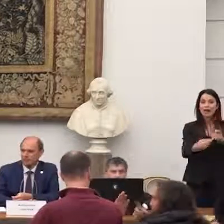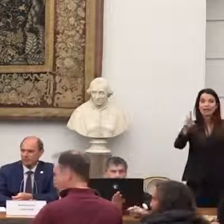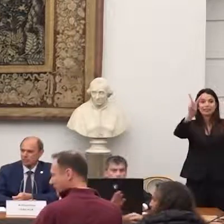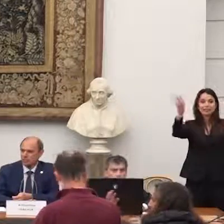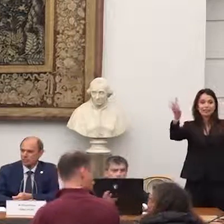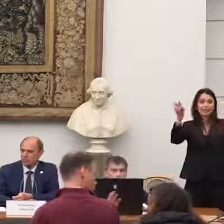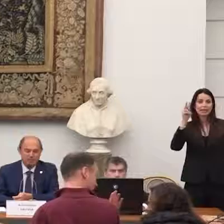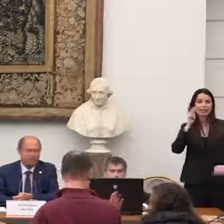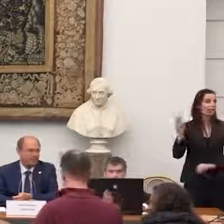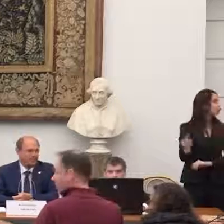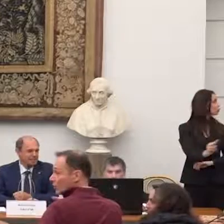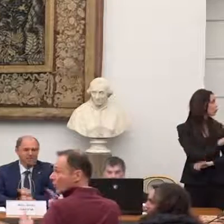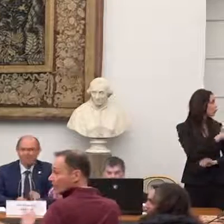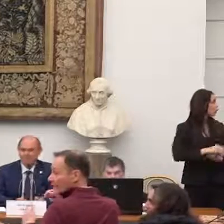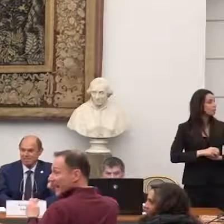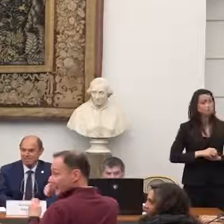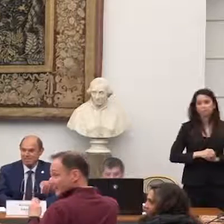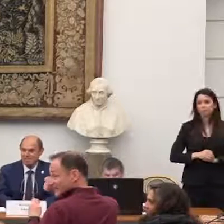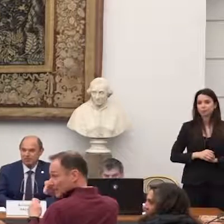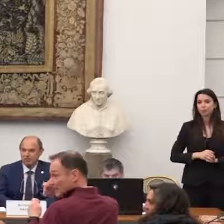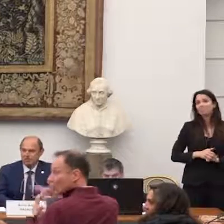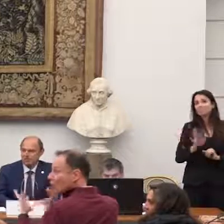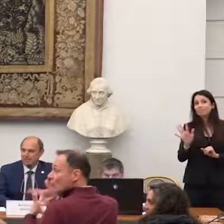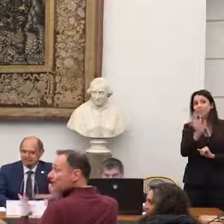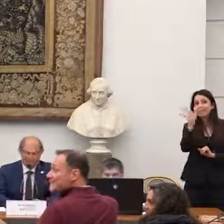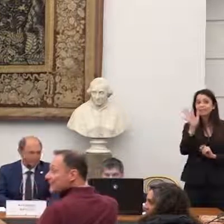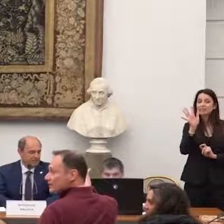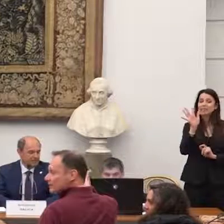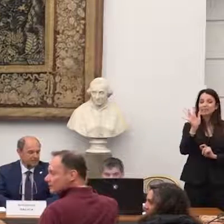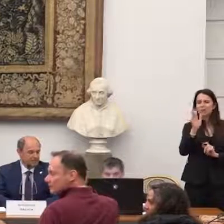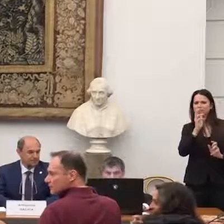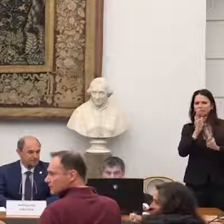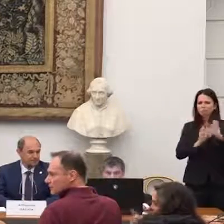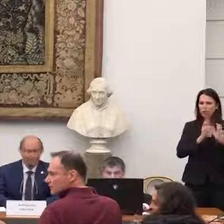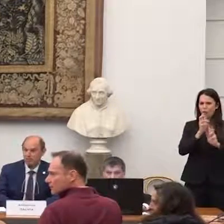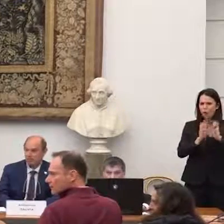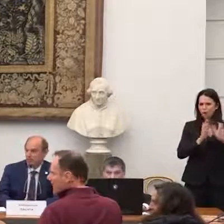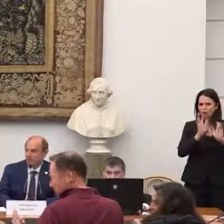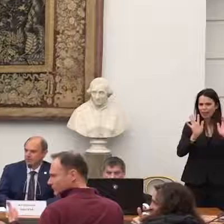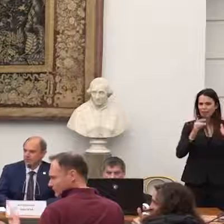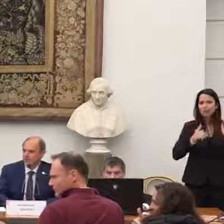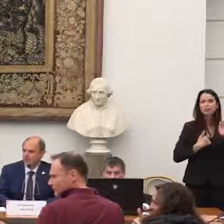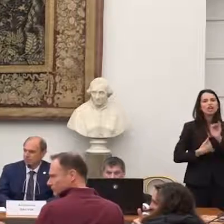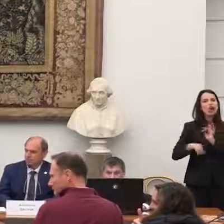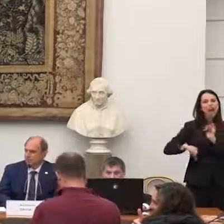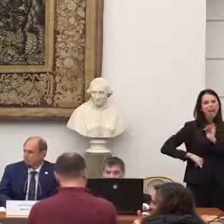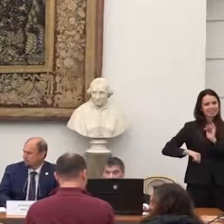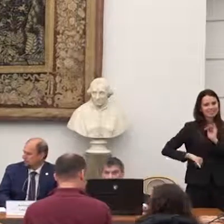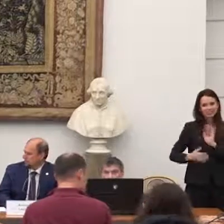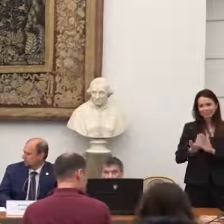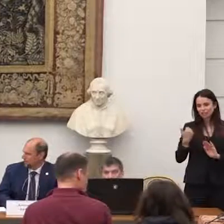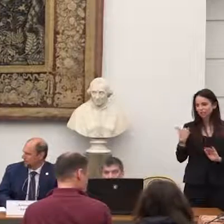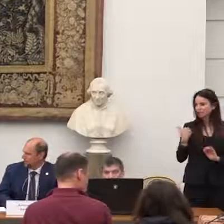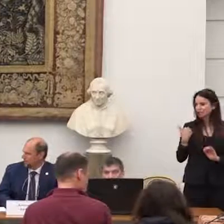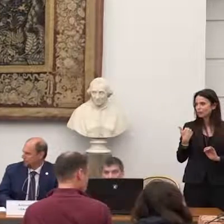un argomento che può sembrare abbastanza impegnativo e anticipo, mi permetto